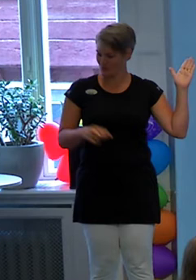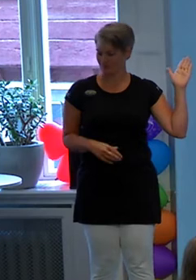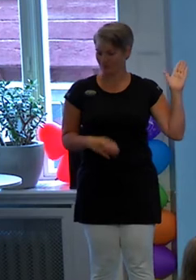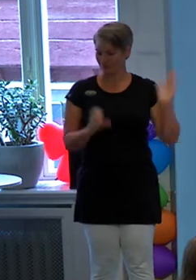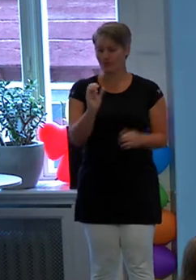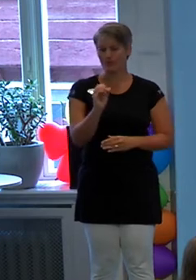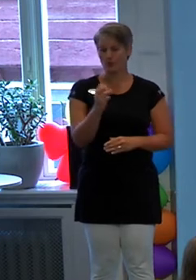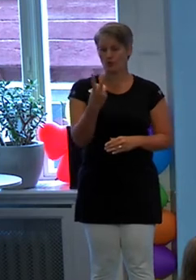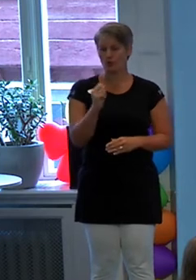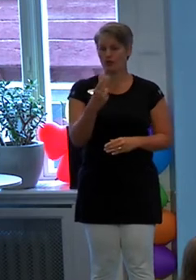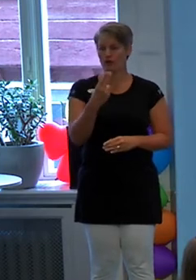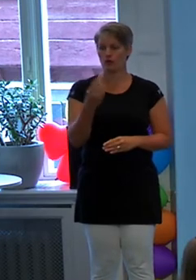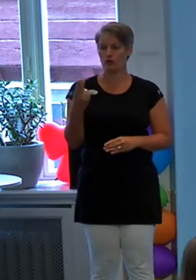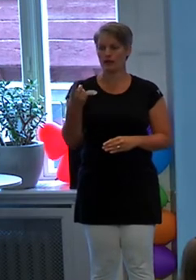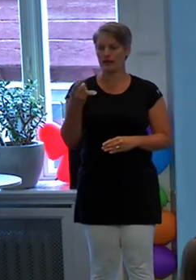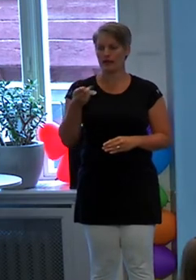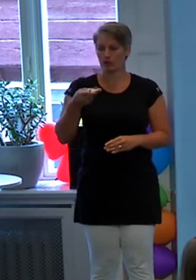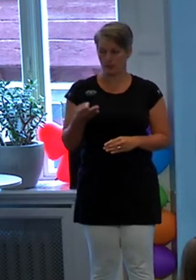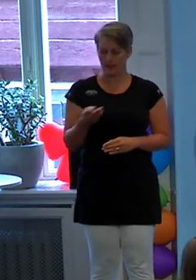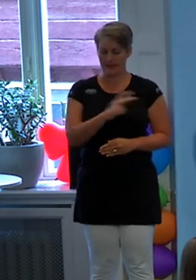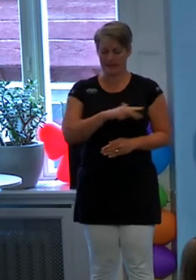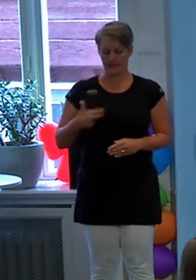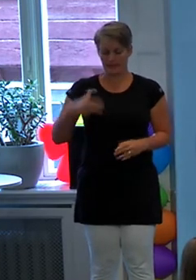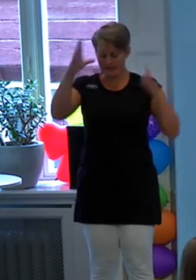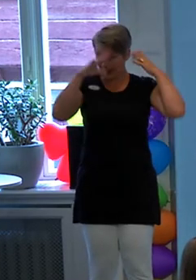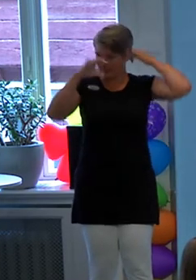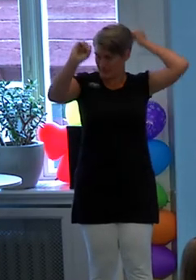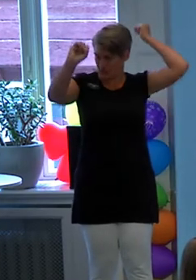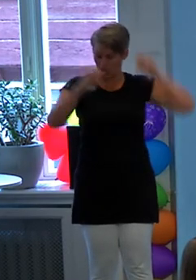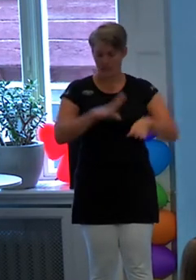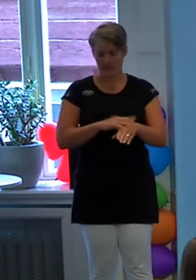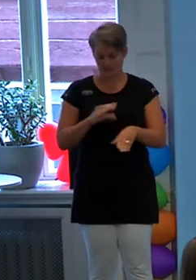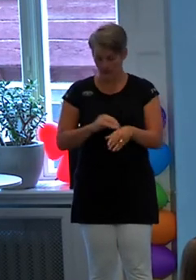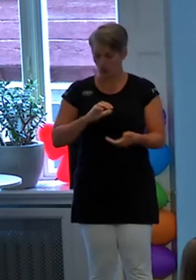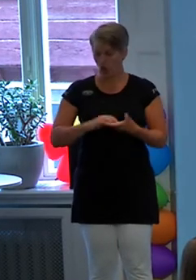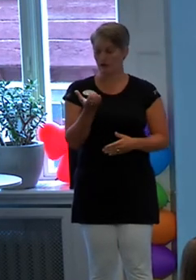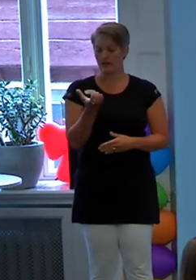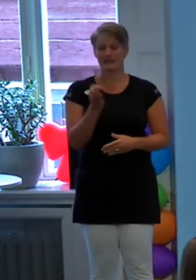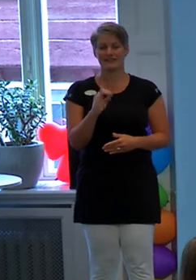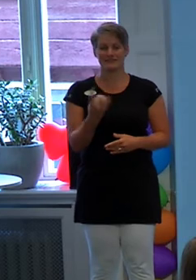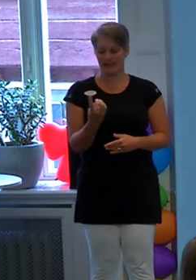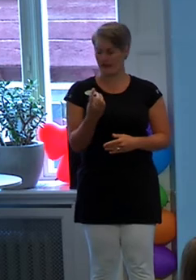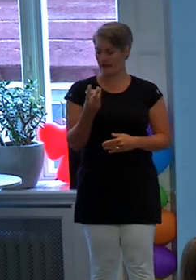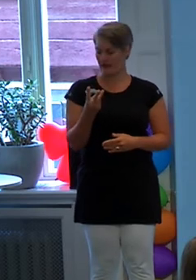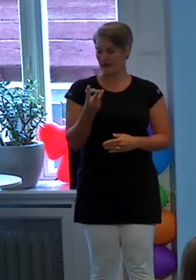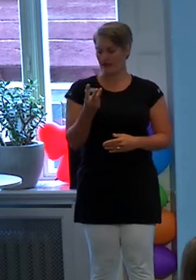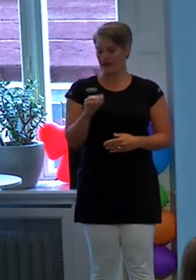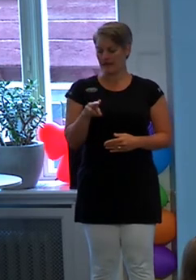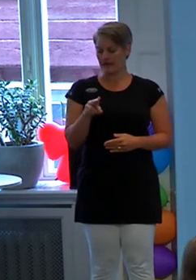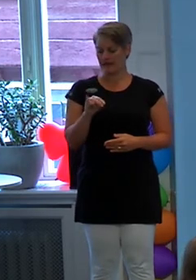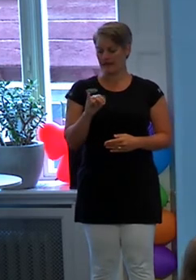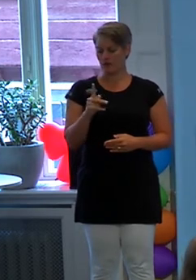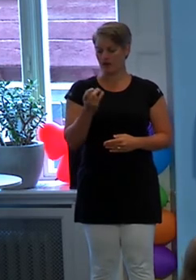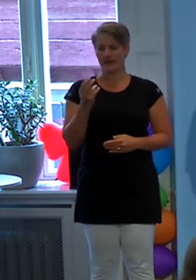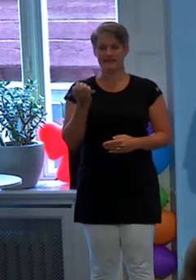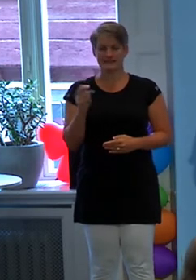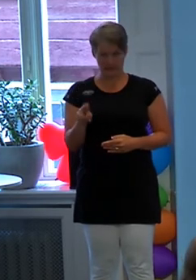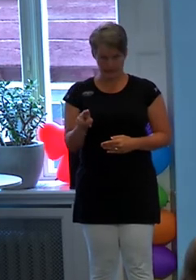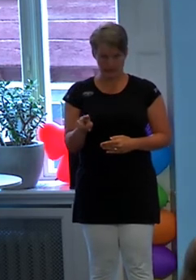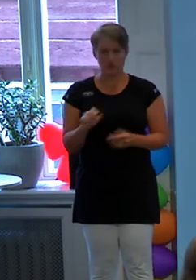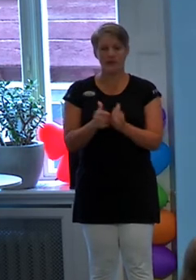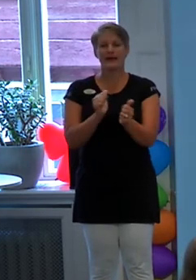vi Ove Ullerup, Danmarks ambassadör i Sverige. Kristel Nikolajsen representerar FDP, ledamot i Hamburgs delstatsparlament.